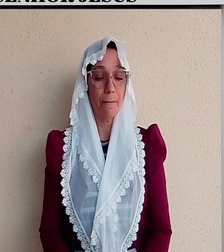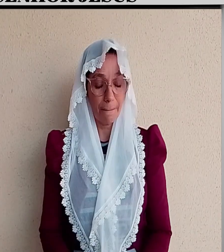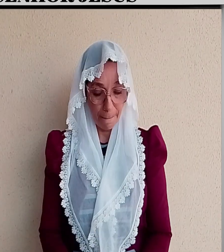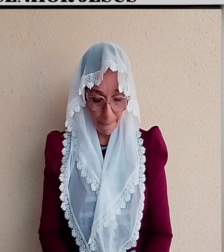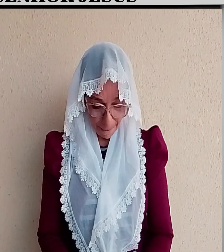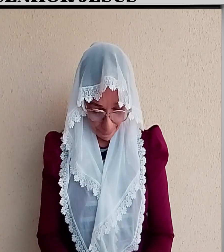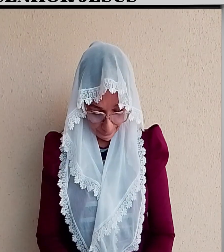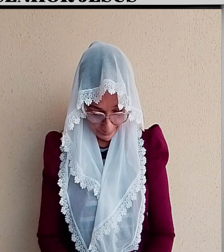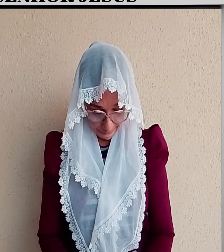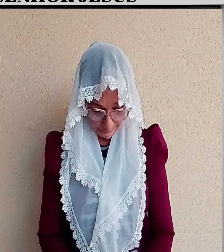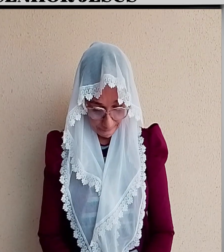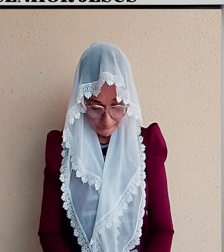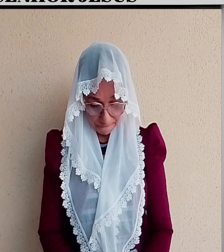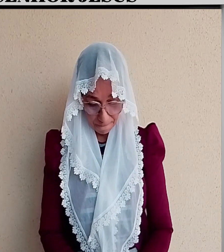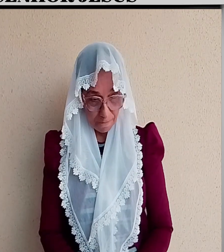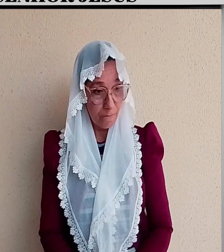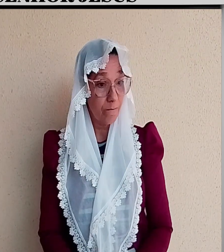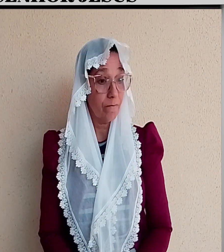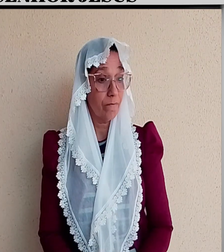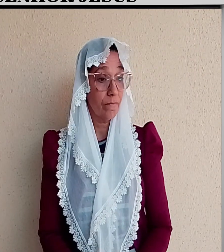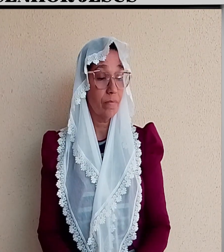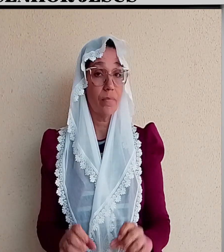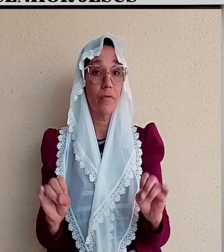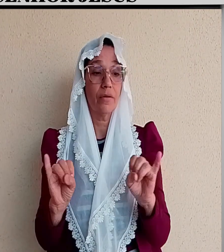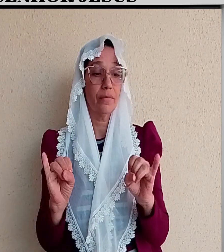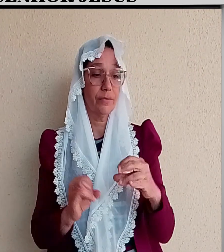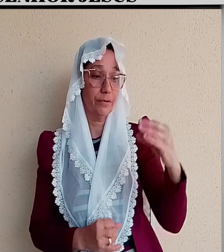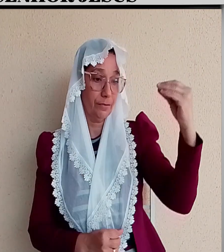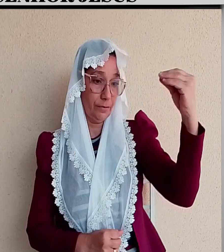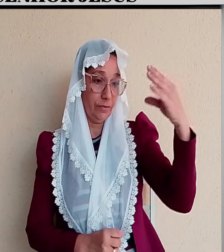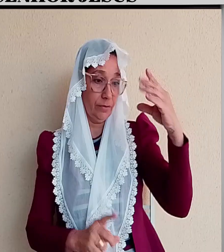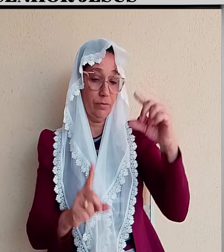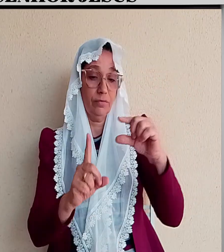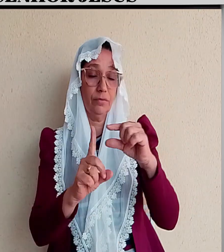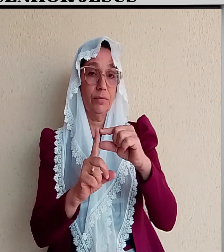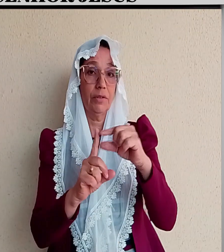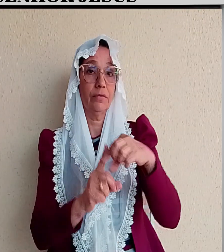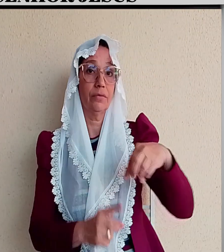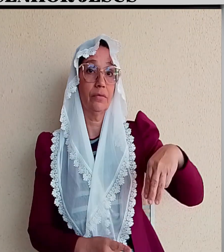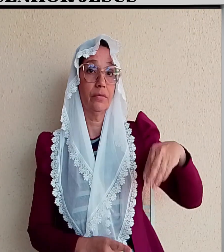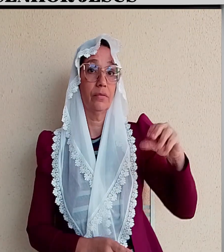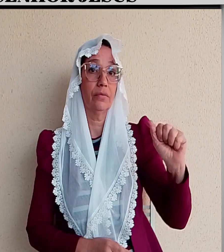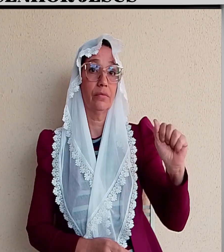já trouxe à frente. Livro de Mateus.